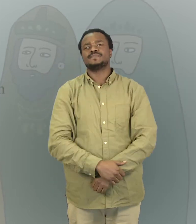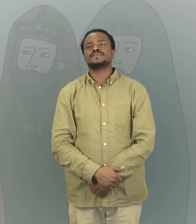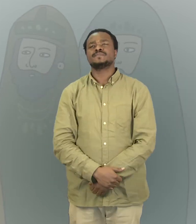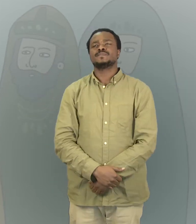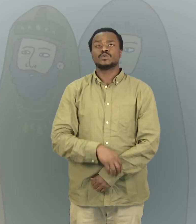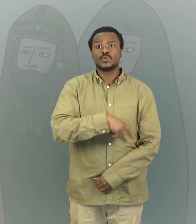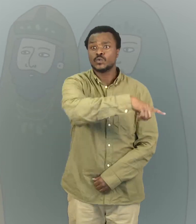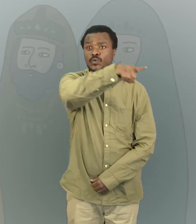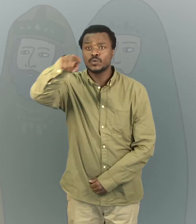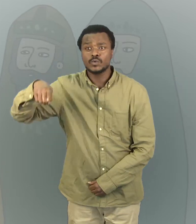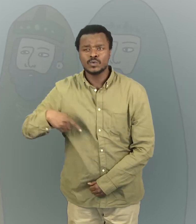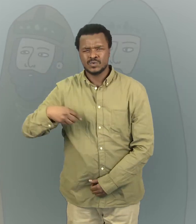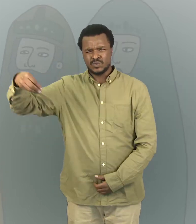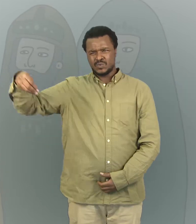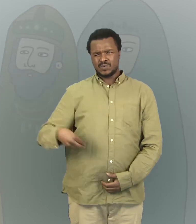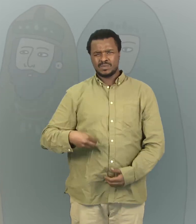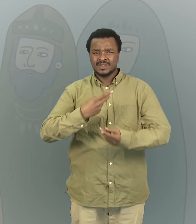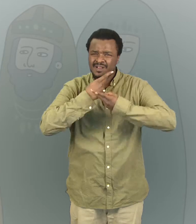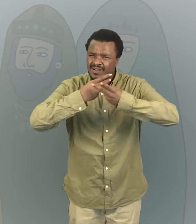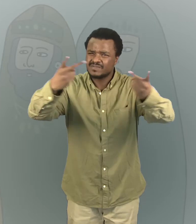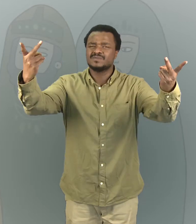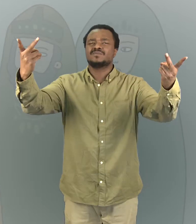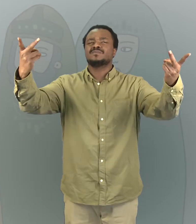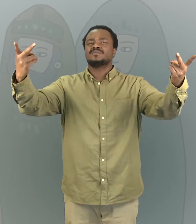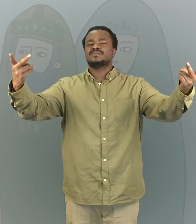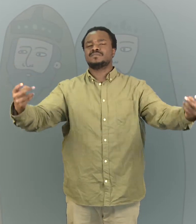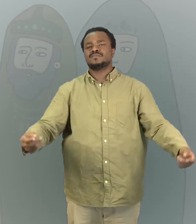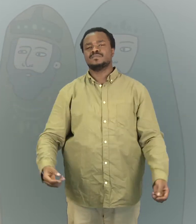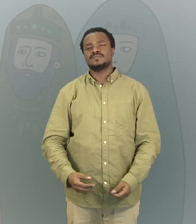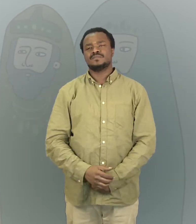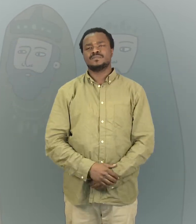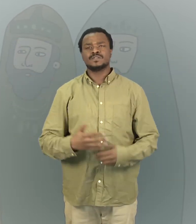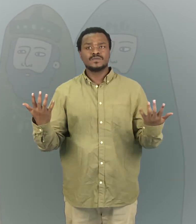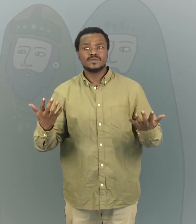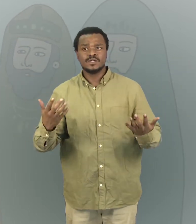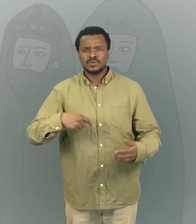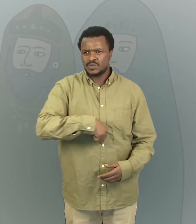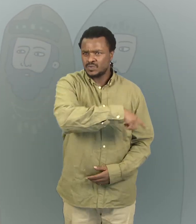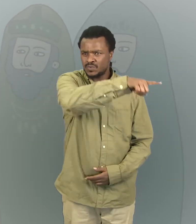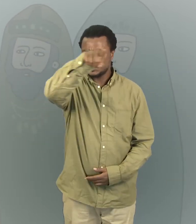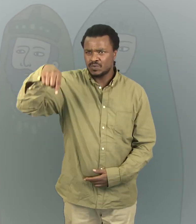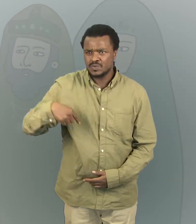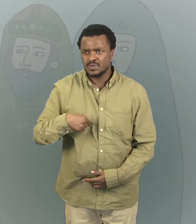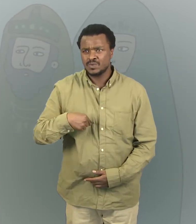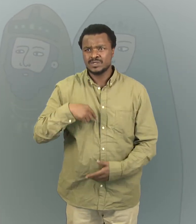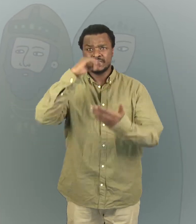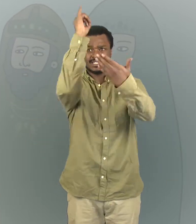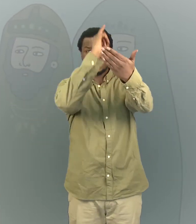ils avouent leur péché devant tout le monde et jean les baptise dans l'eau du jourdain